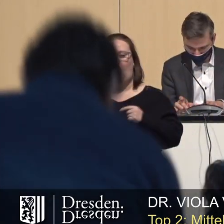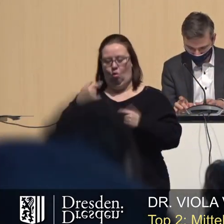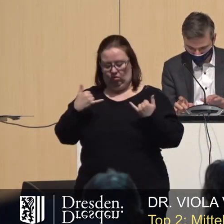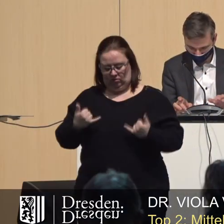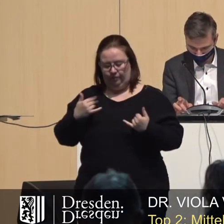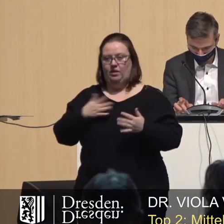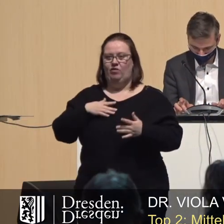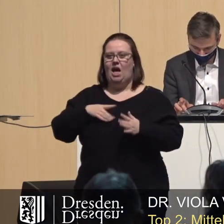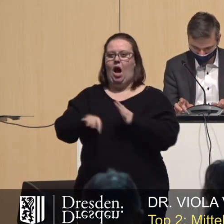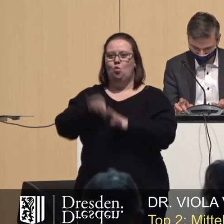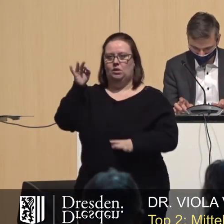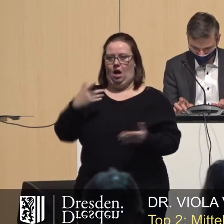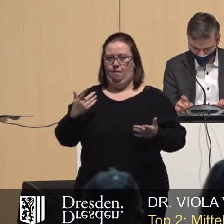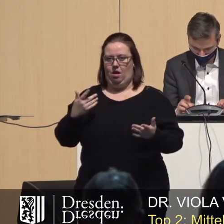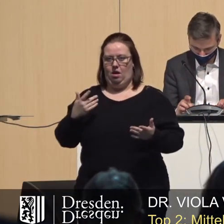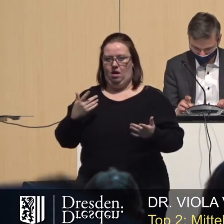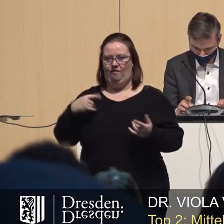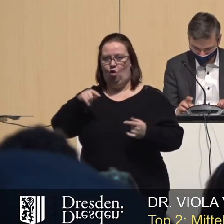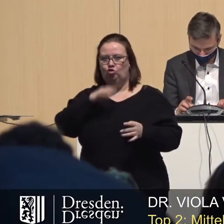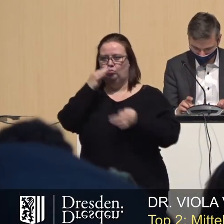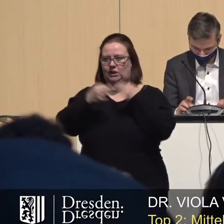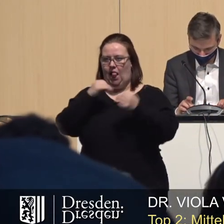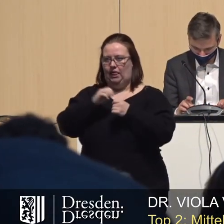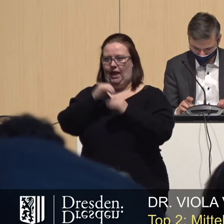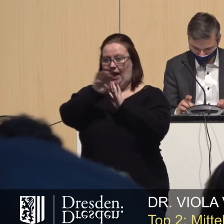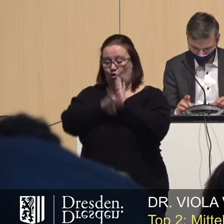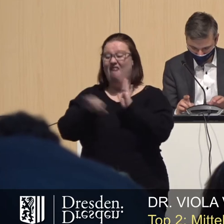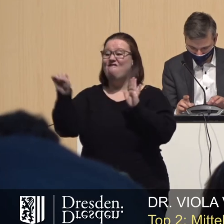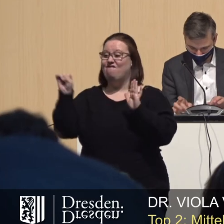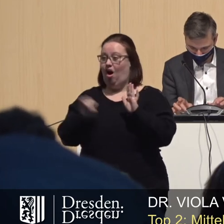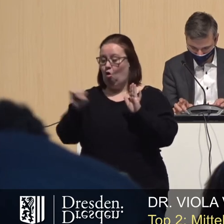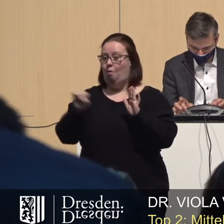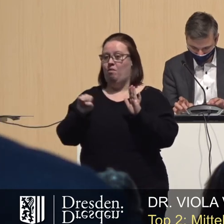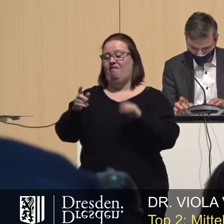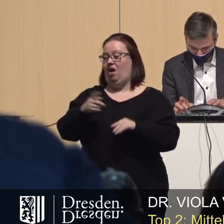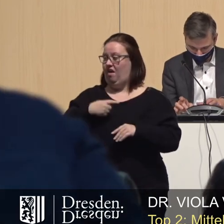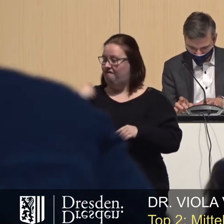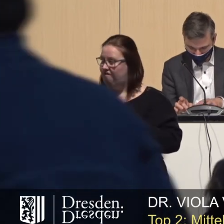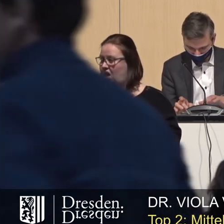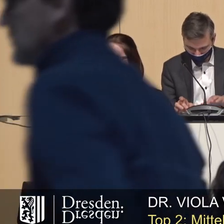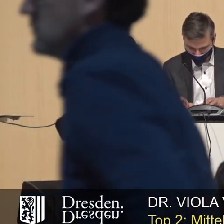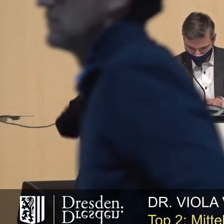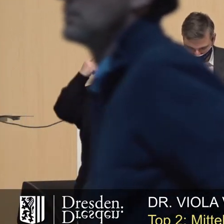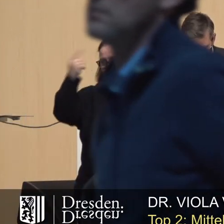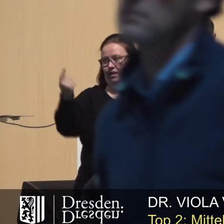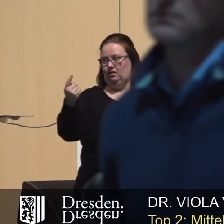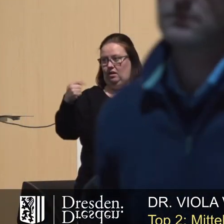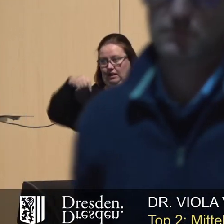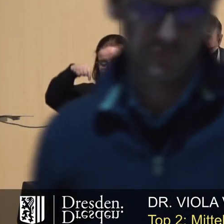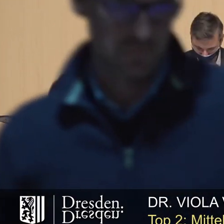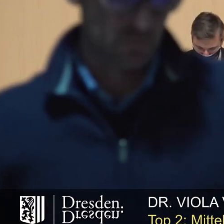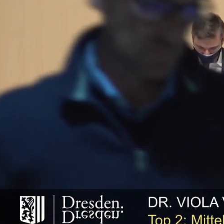gerade ausgenommen sind von diesen ganzen Regelungen. Warum? Weil wir als Stadträtinnen und Stadträte